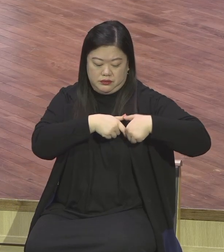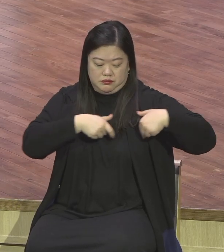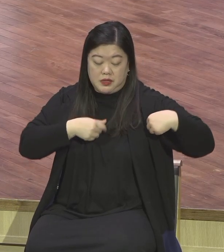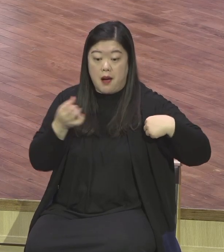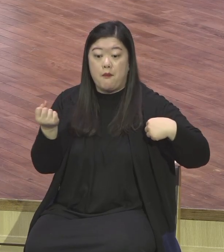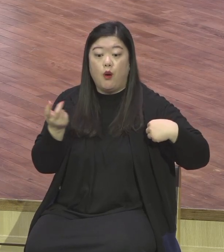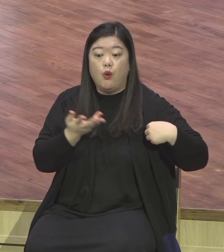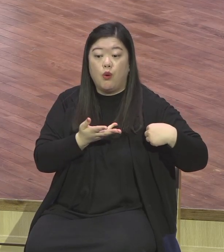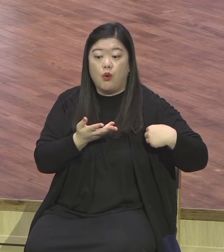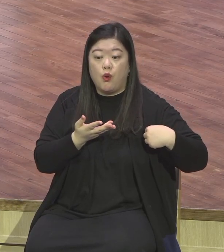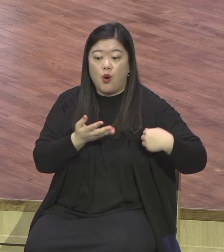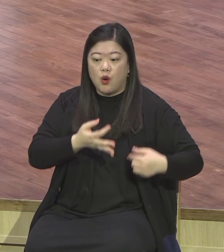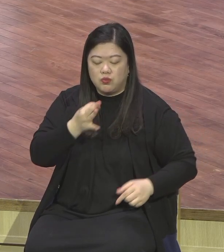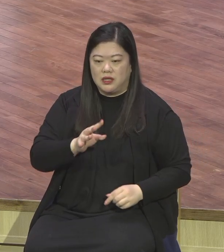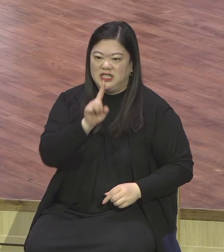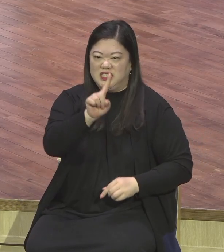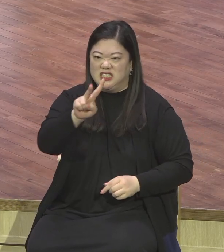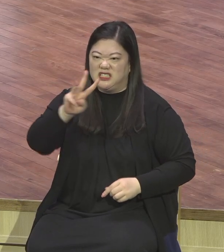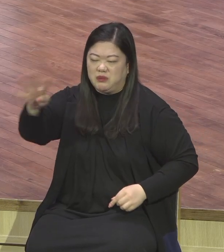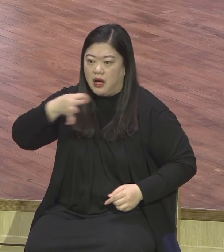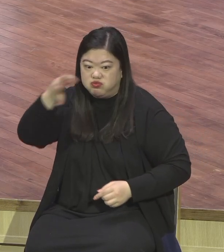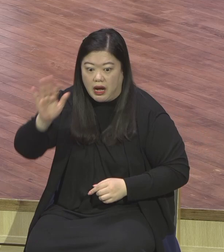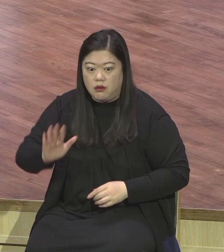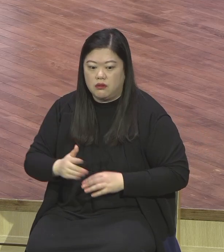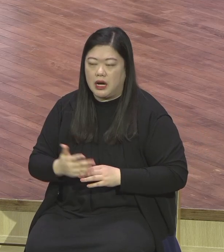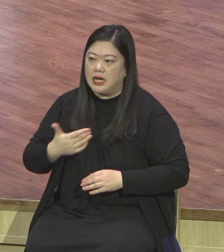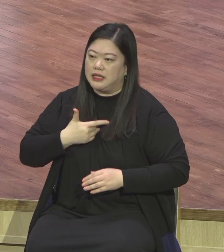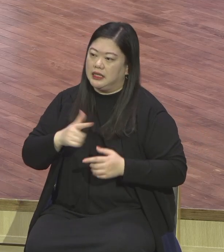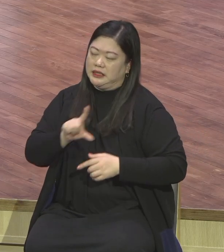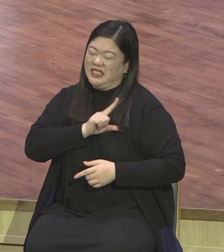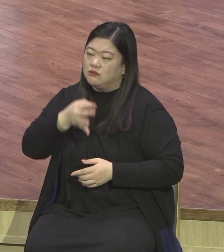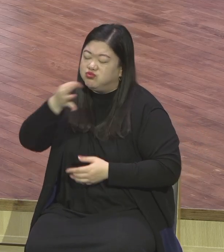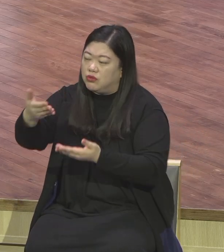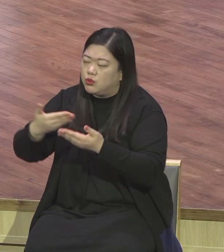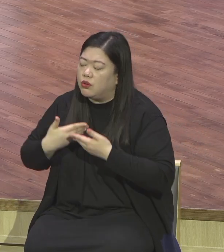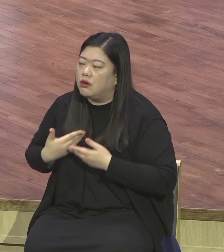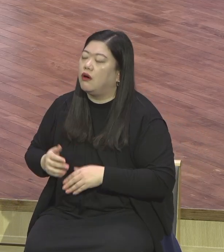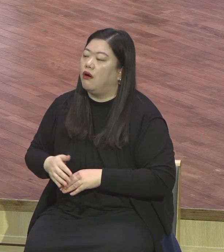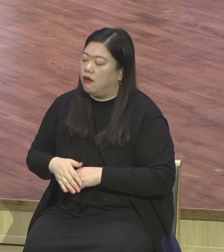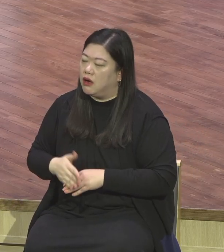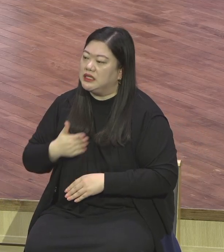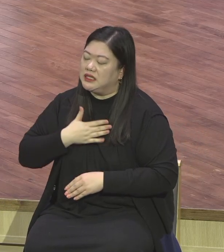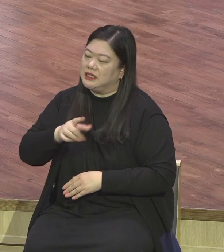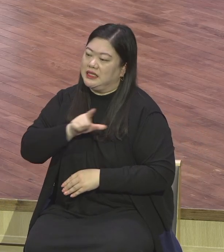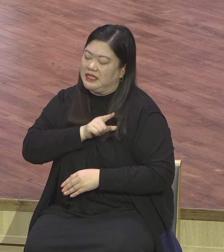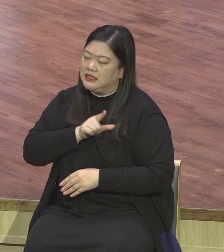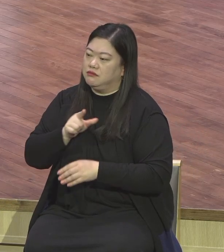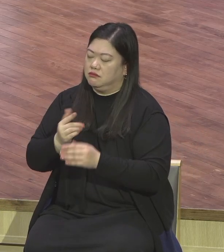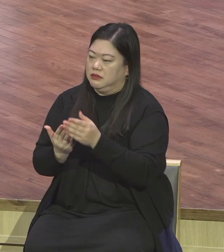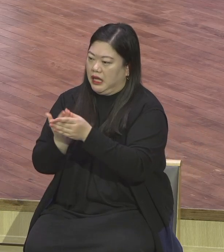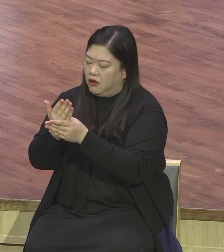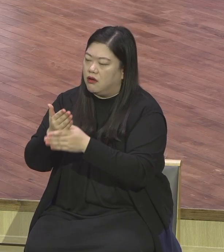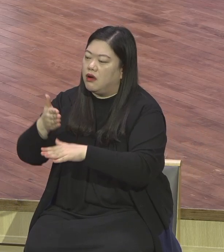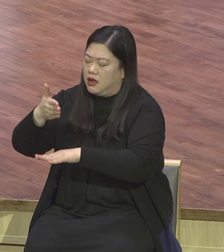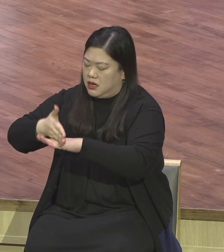불러줬다 그게 첫 감사에요 아 오늘 간수가 나에게 이름을 불러줬다